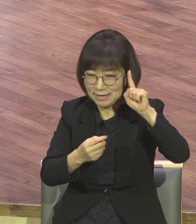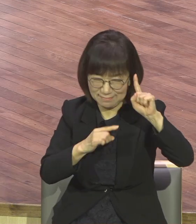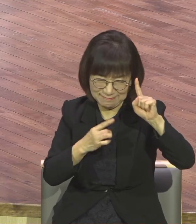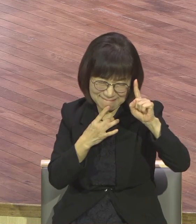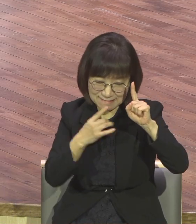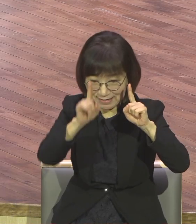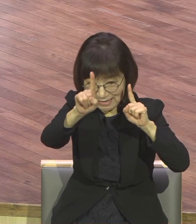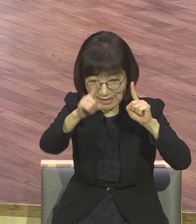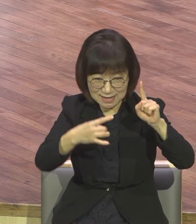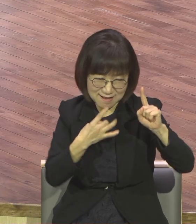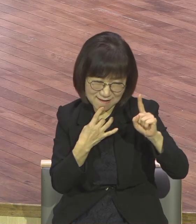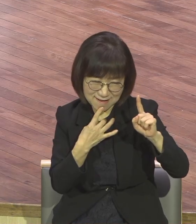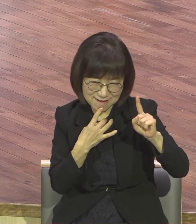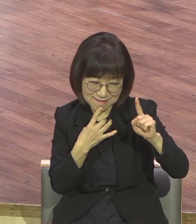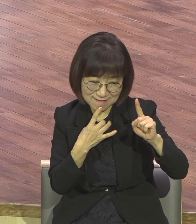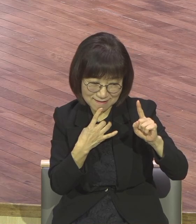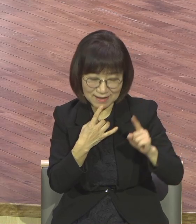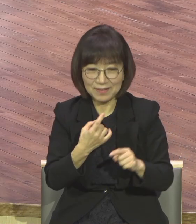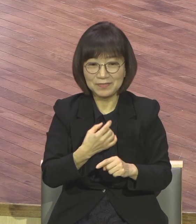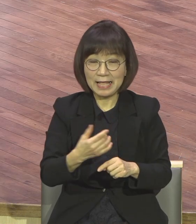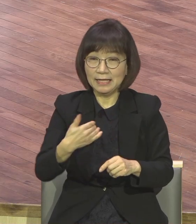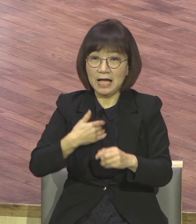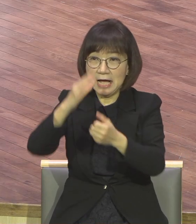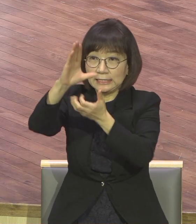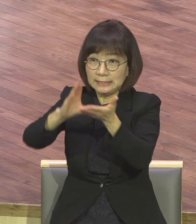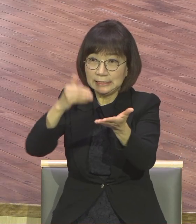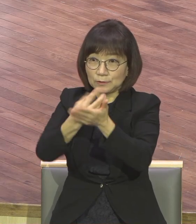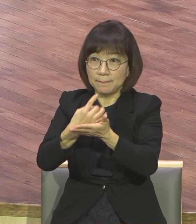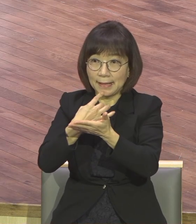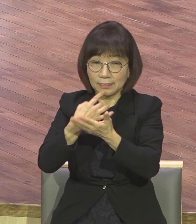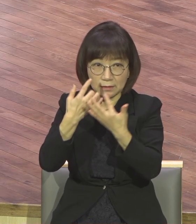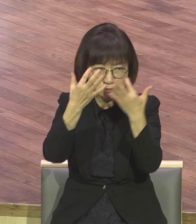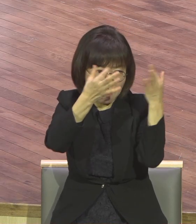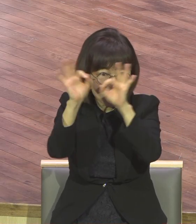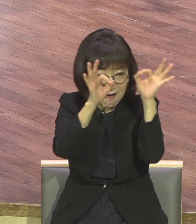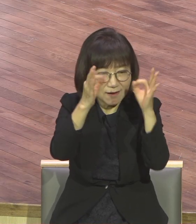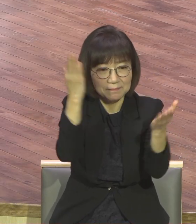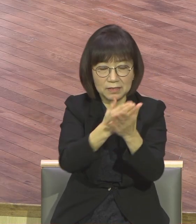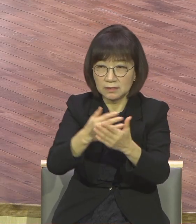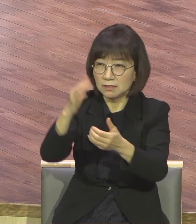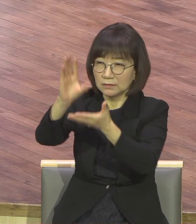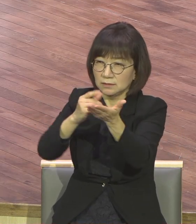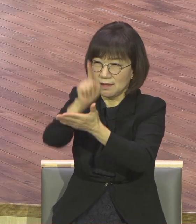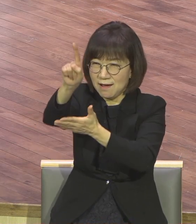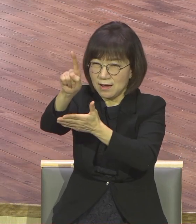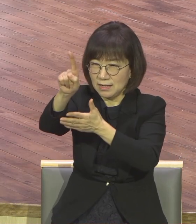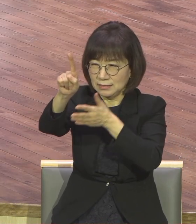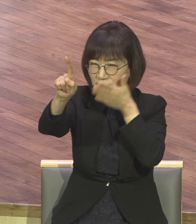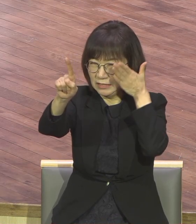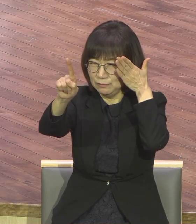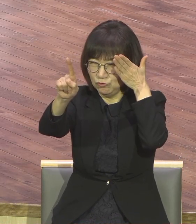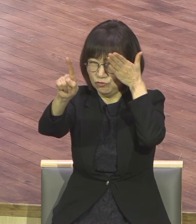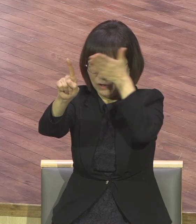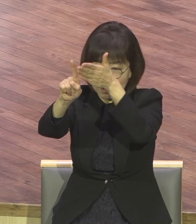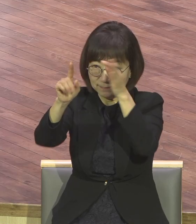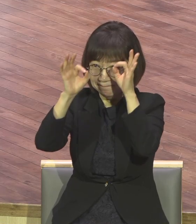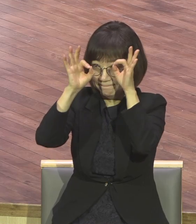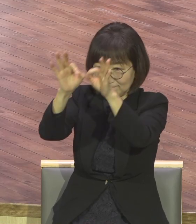내가 얼마나 오직 그리스도를 바라보느냐, 오직 그리스도 바라보느냐,